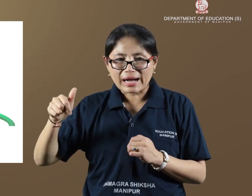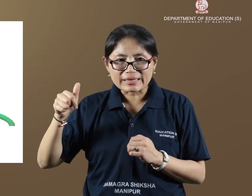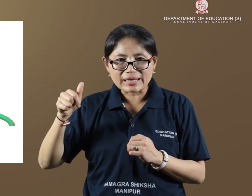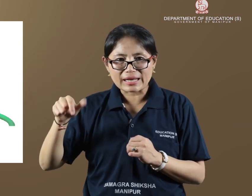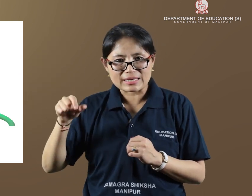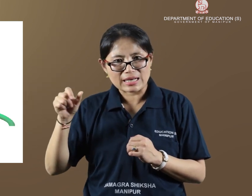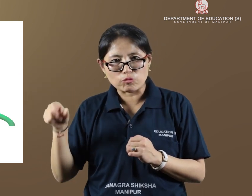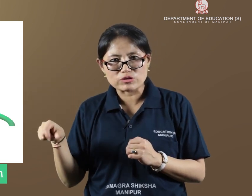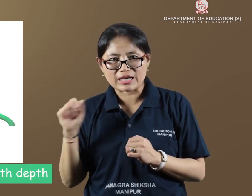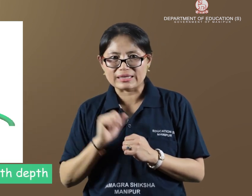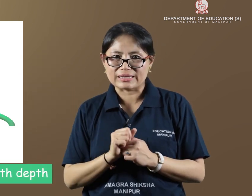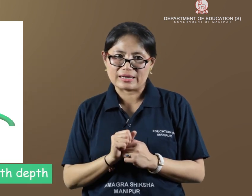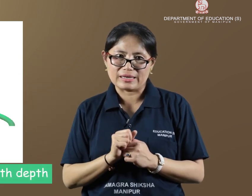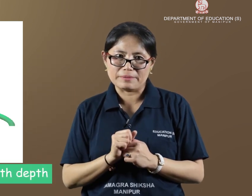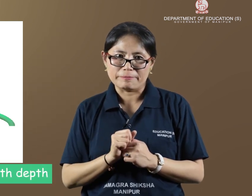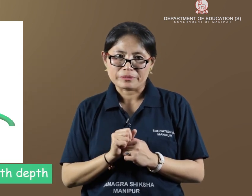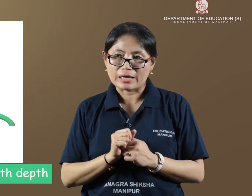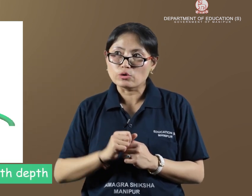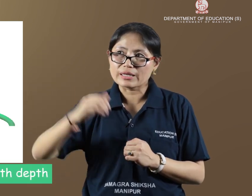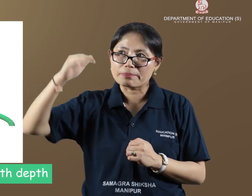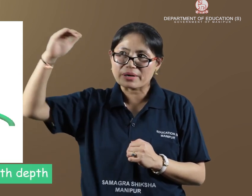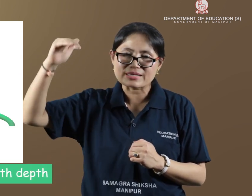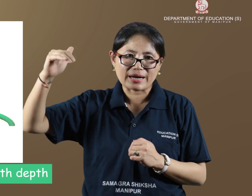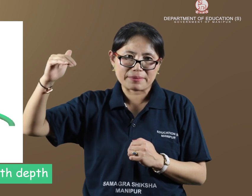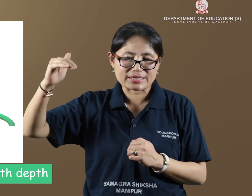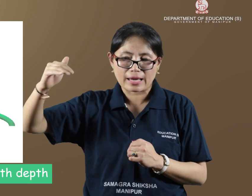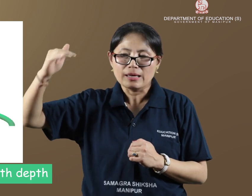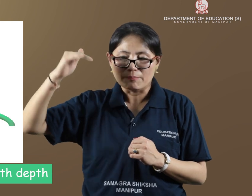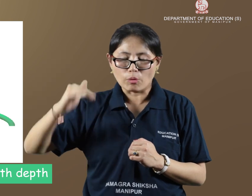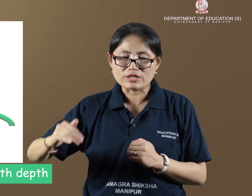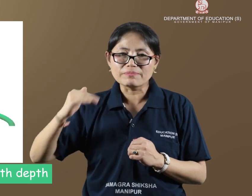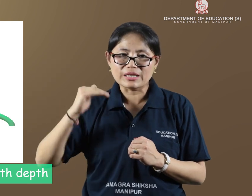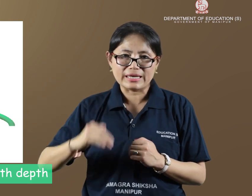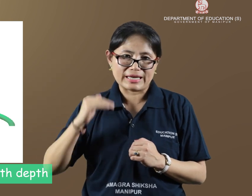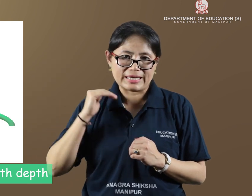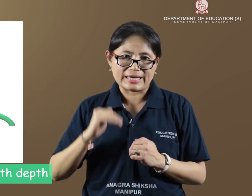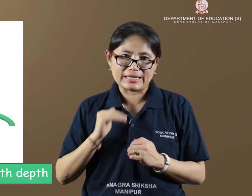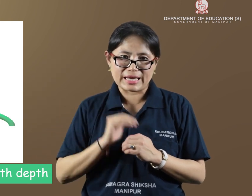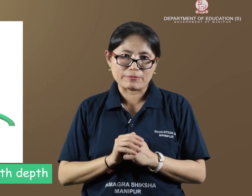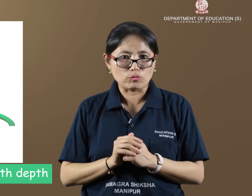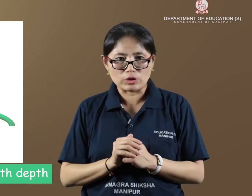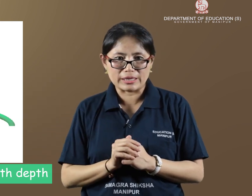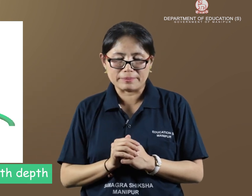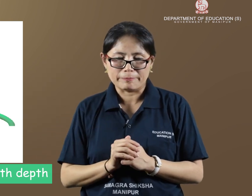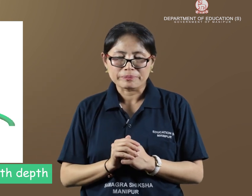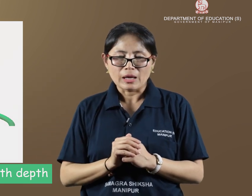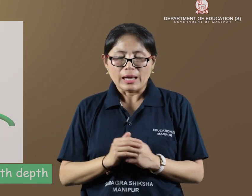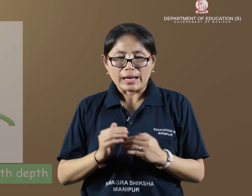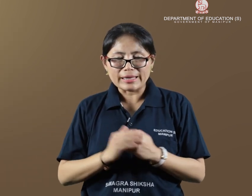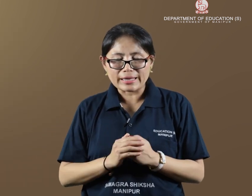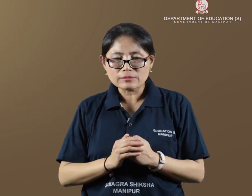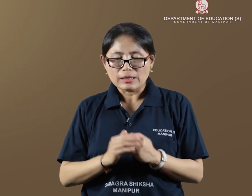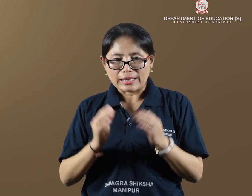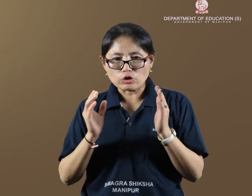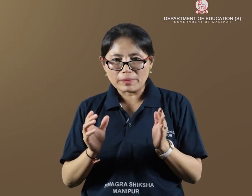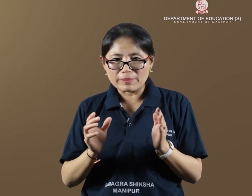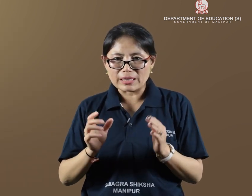da na hena saphu je kan ta rakani adu argadi pressure haiba se bottom dan hene heli haiba dum utlani ba then atopa manamu